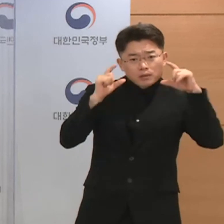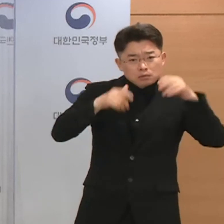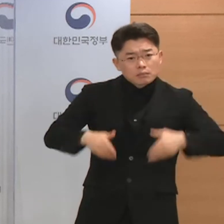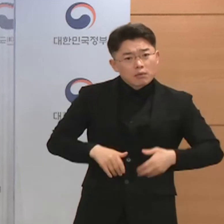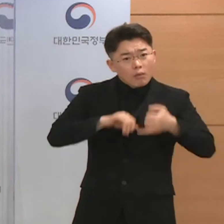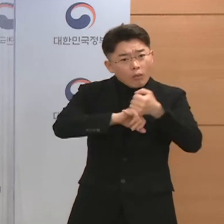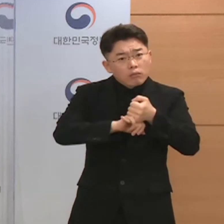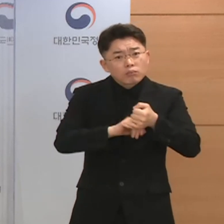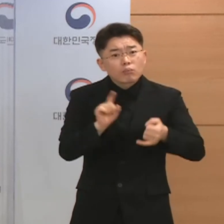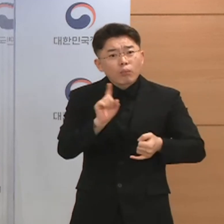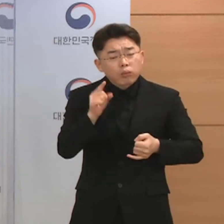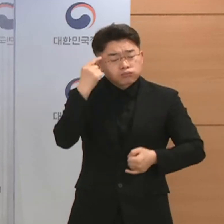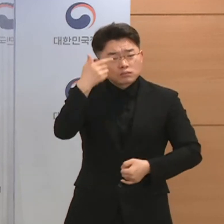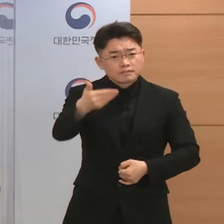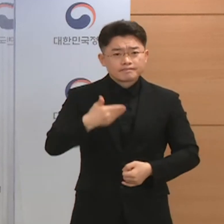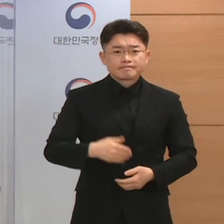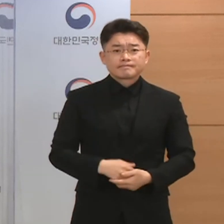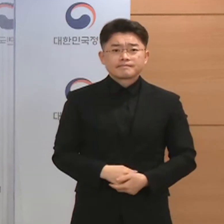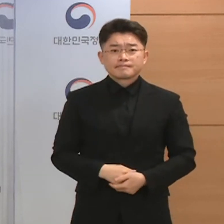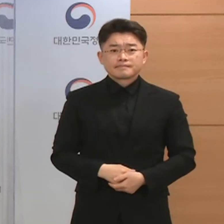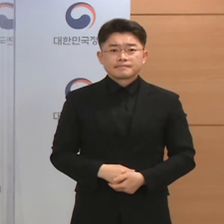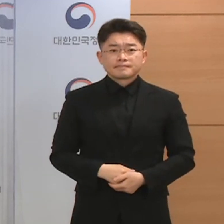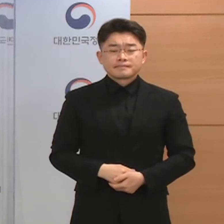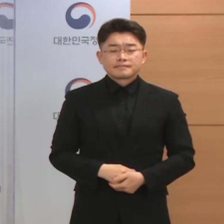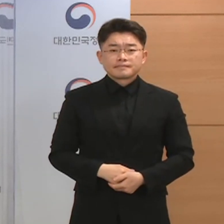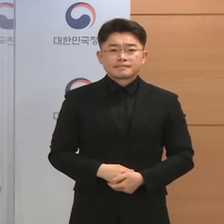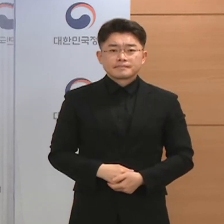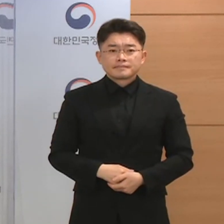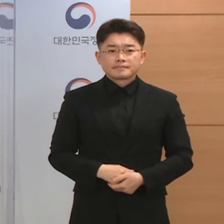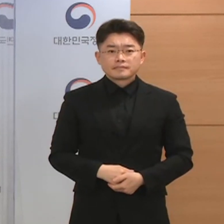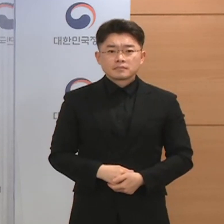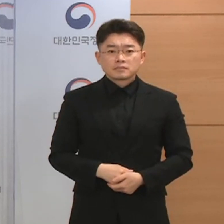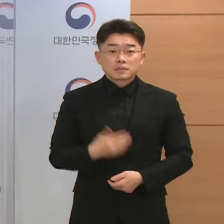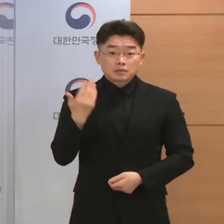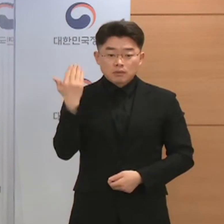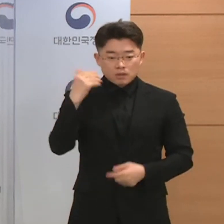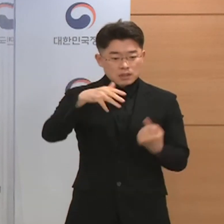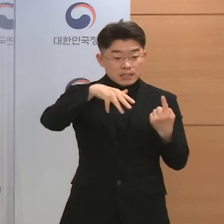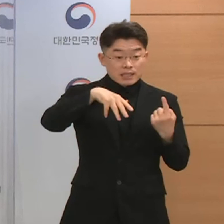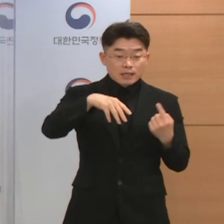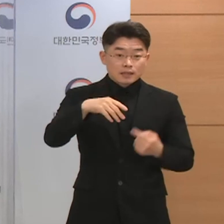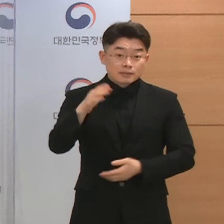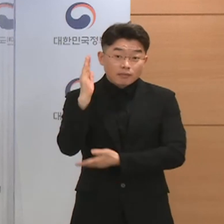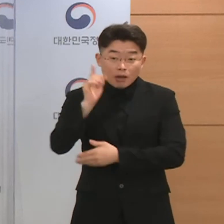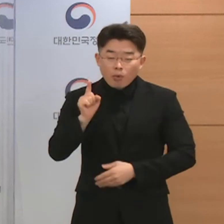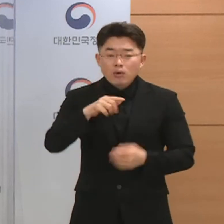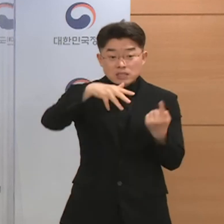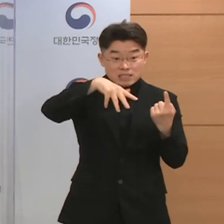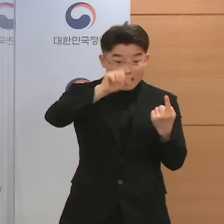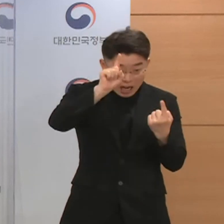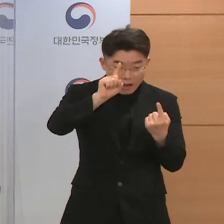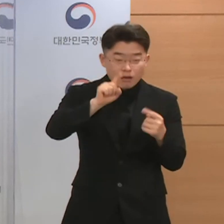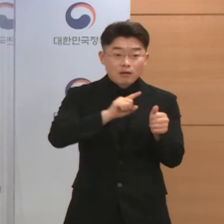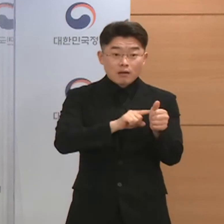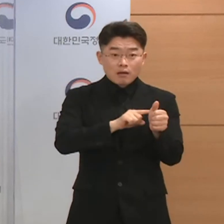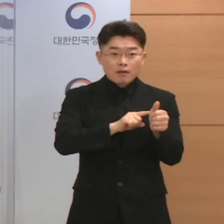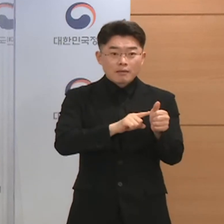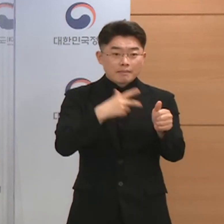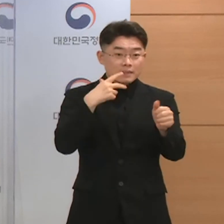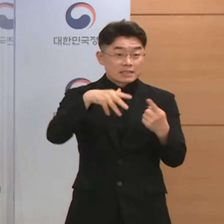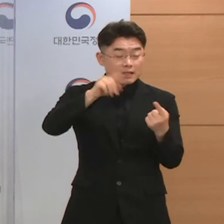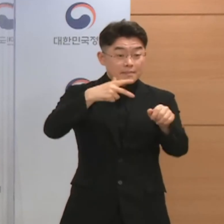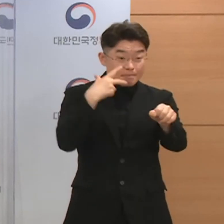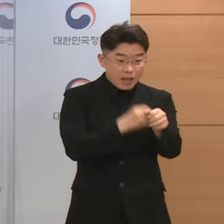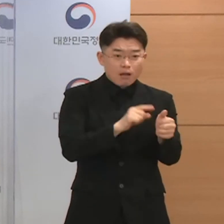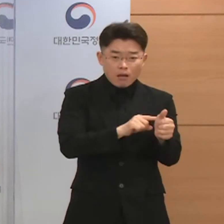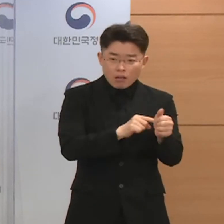해야 하는 것은 아닌지 궁금합니다. 앞서 얘기가 나온 것처럼 1차만 접종한 경우 변이 바이러스에 대한 예방효과가